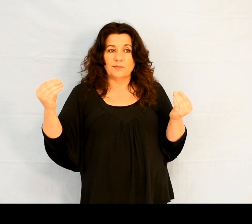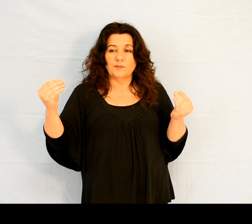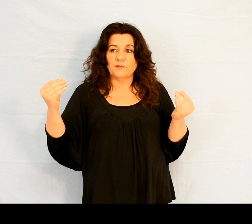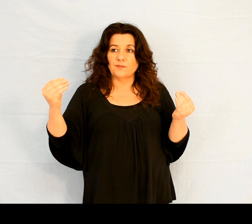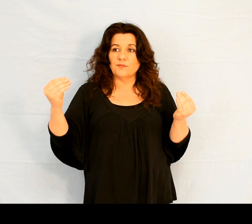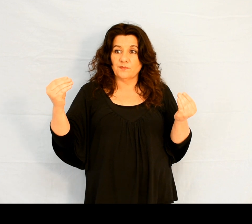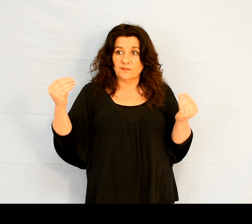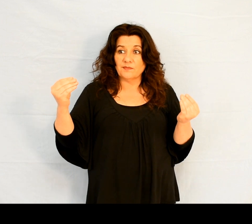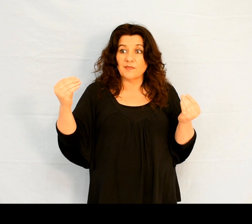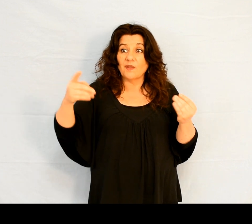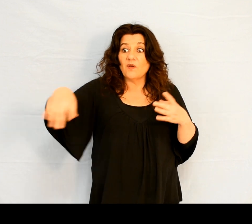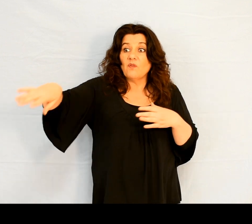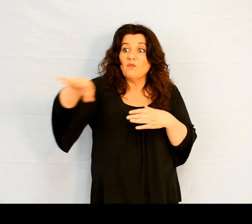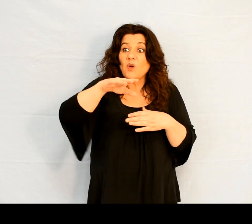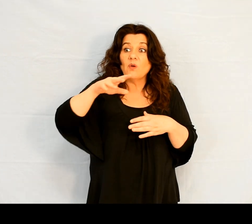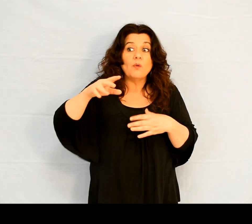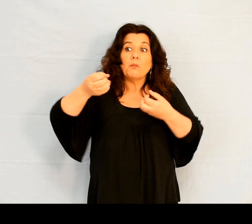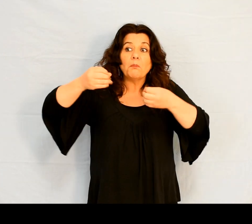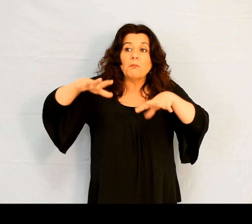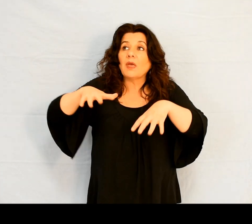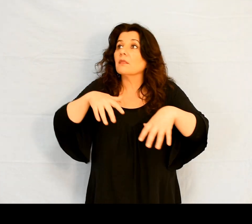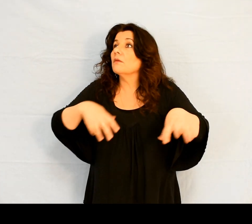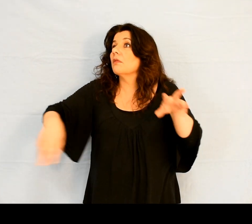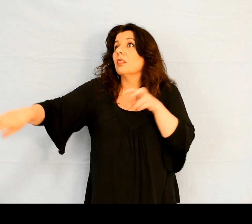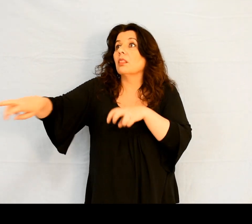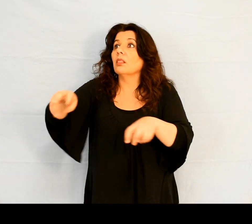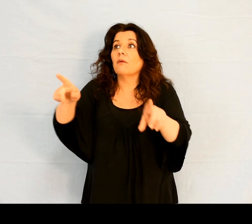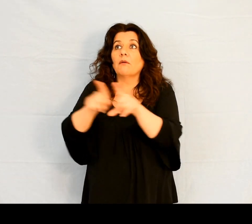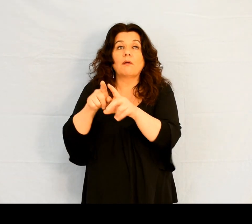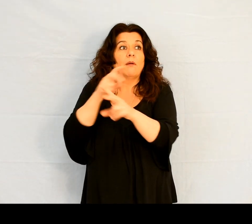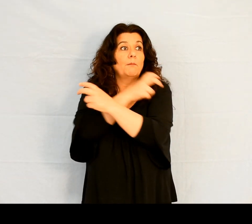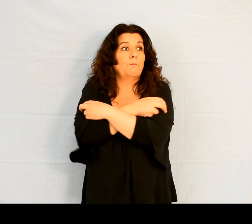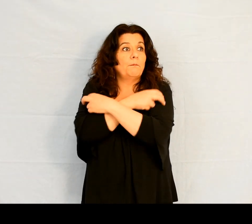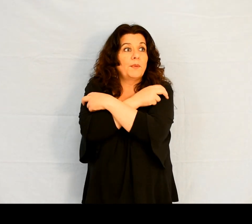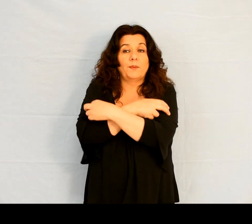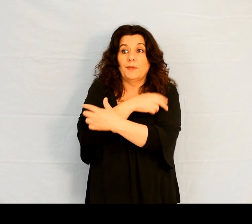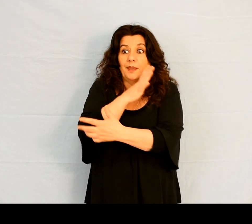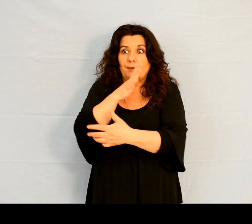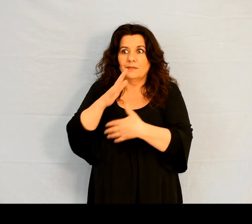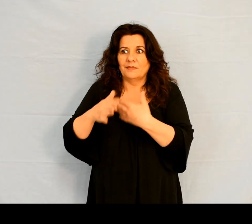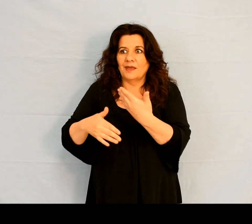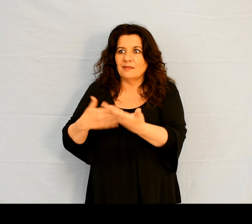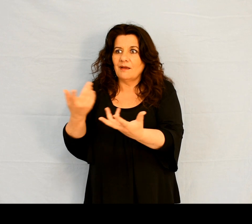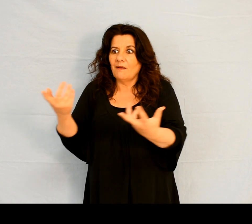Car vous étiez errants, comme des brebis, mais à présent vous êtes retrouvés,